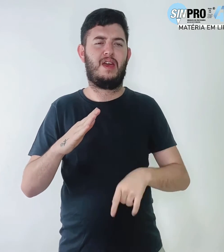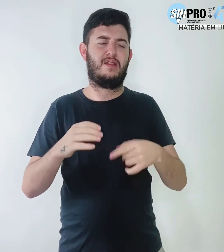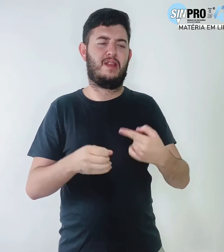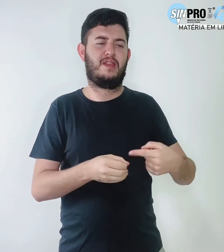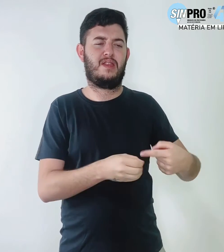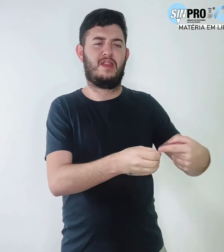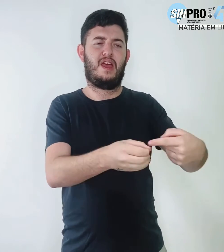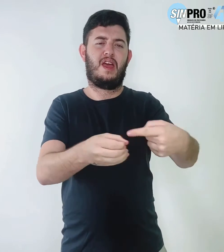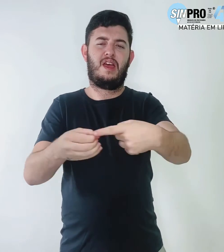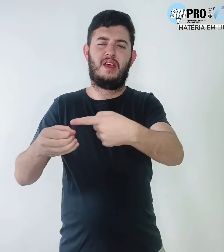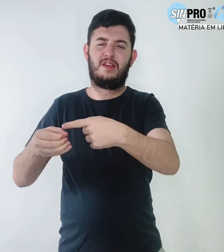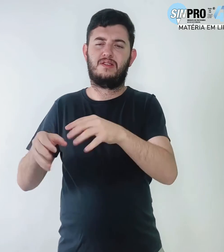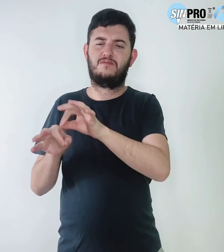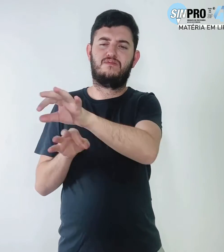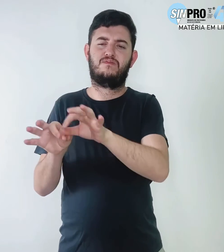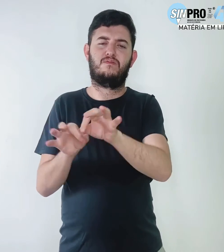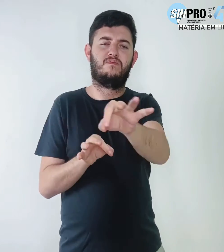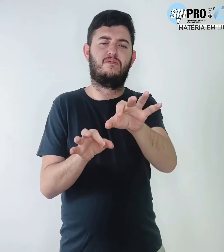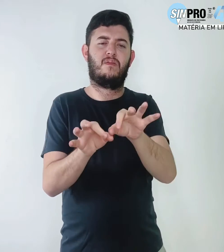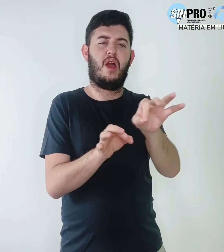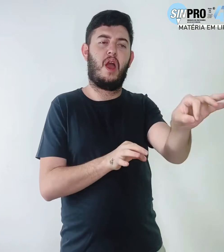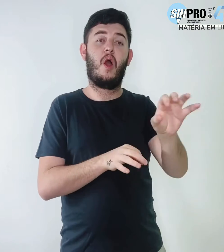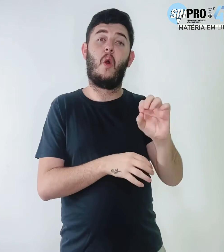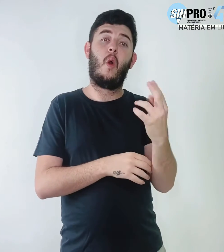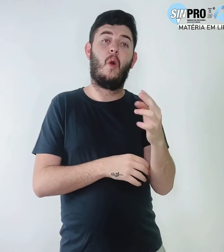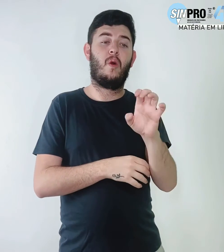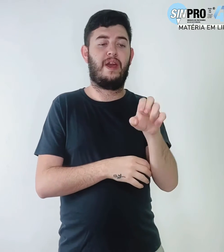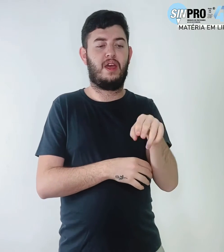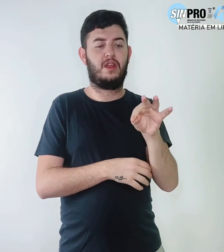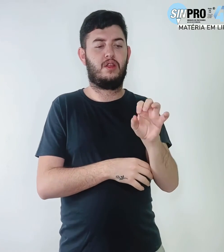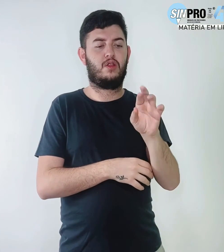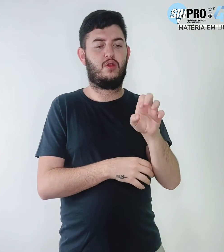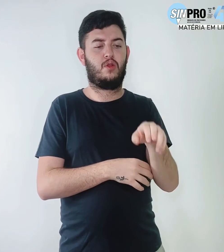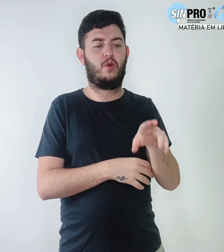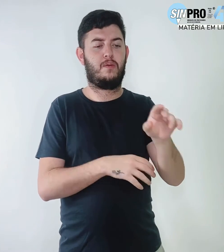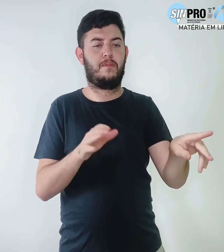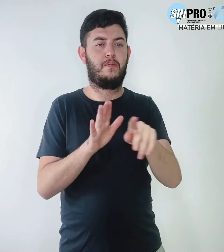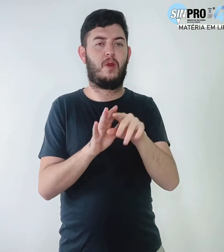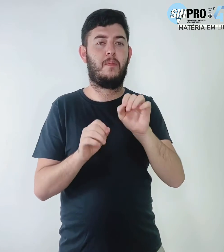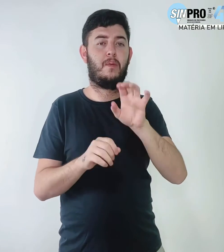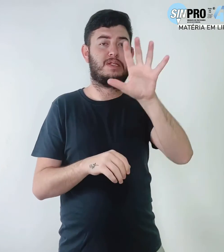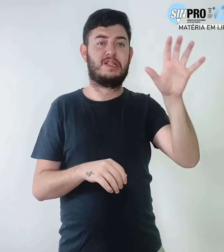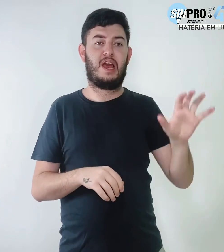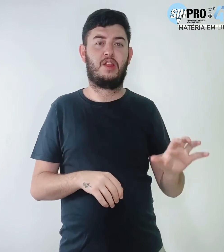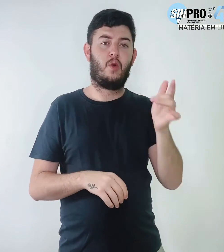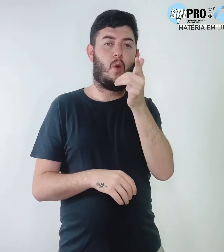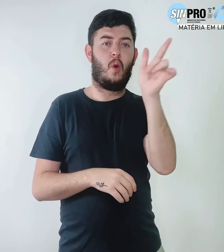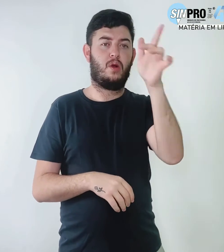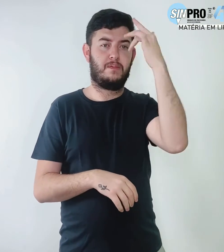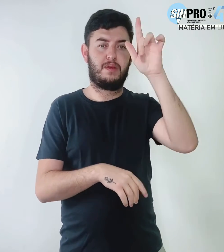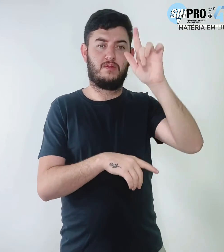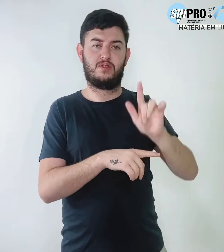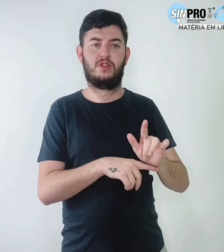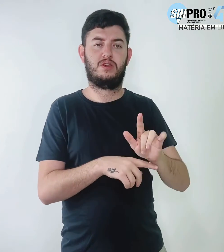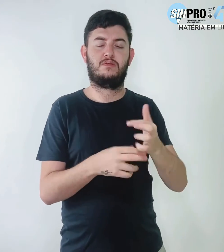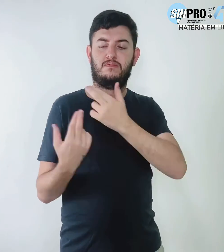cidades satélites ou, às vezes, no entorno, que pertence a outro estado, a outro gestor,